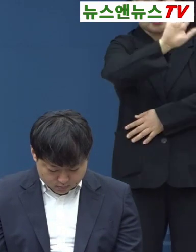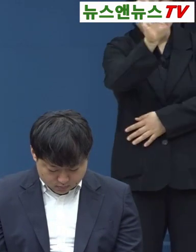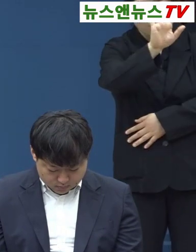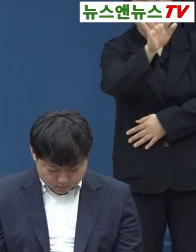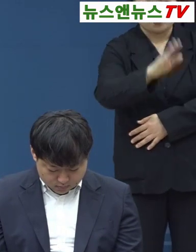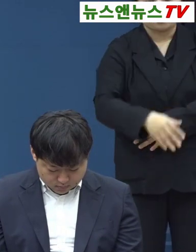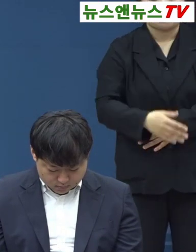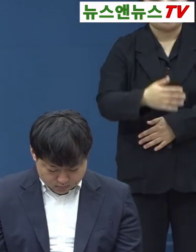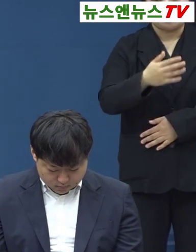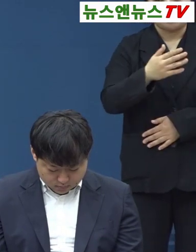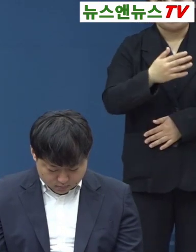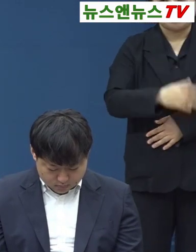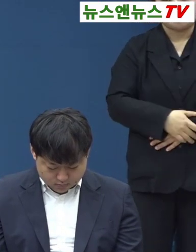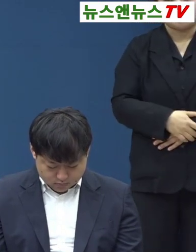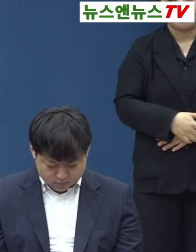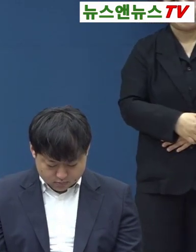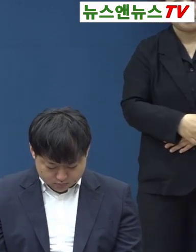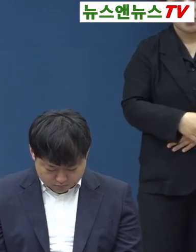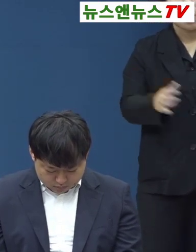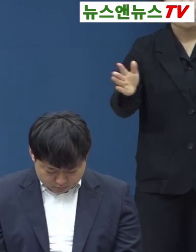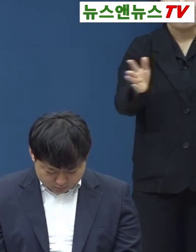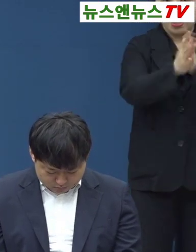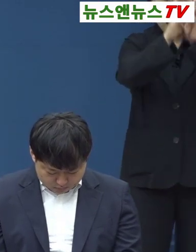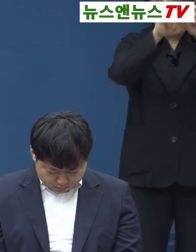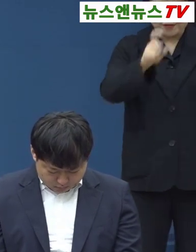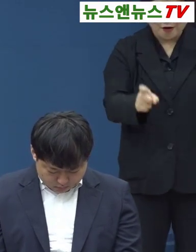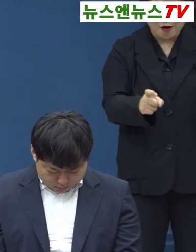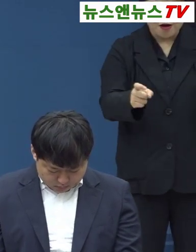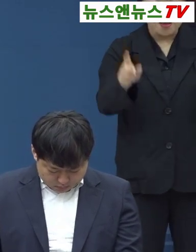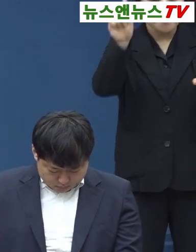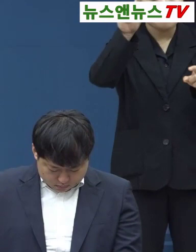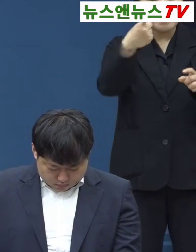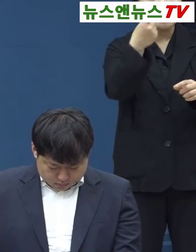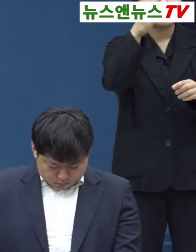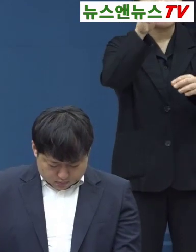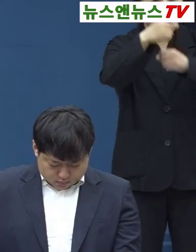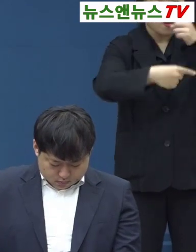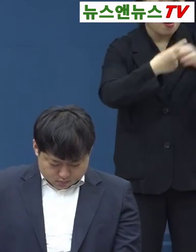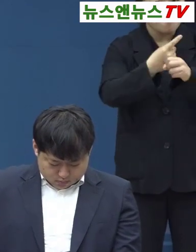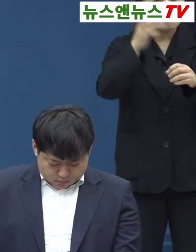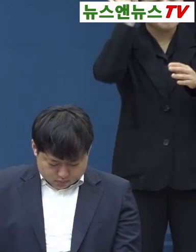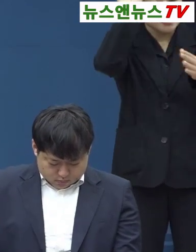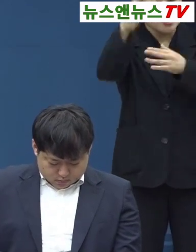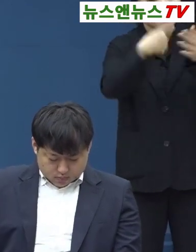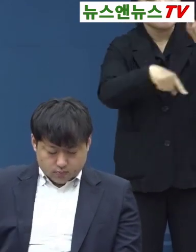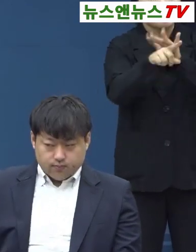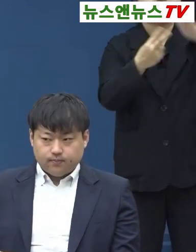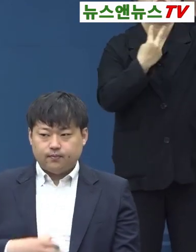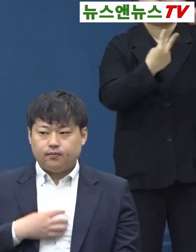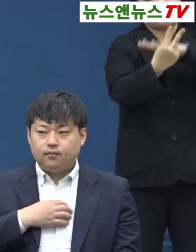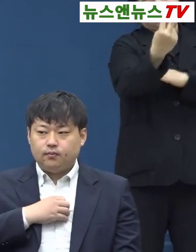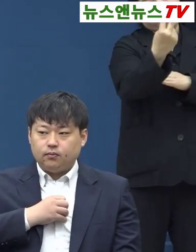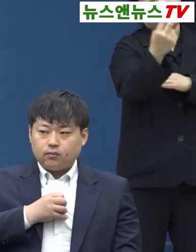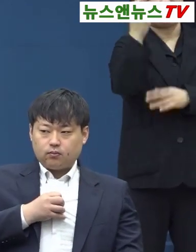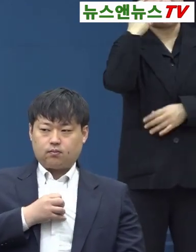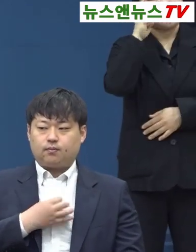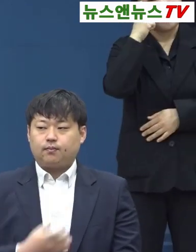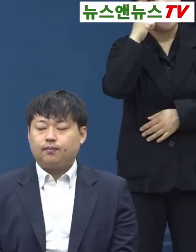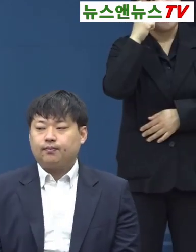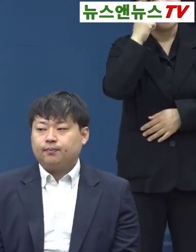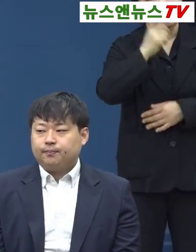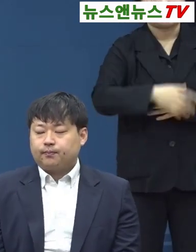제가 얘기한 테크노폴은 화성의 100년 미래를 위한 비전이라고 이렇게 봐주시면 돼요. 큰 의미에서.